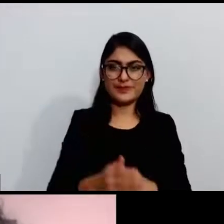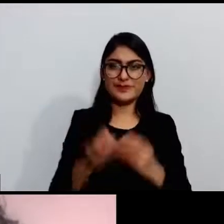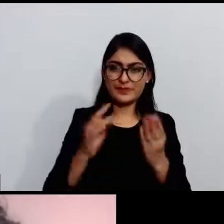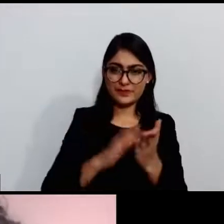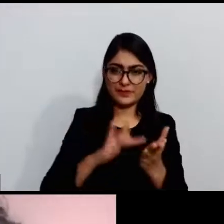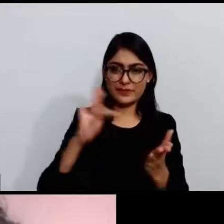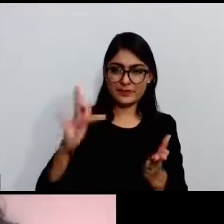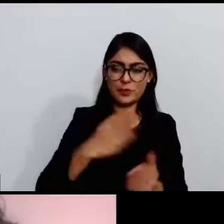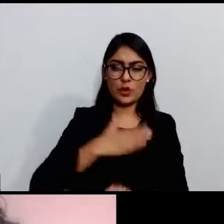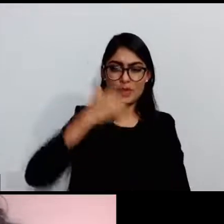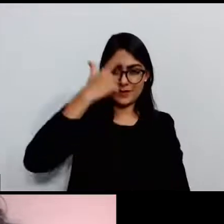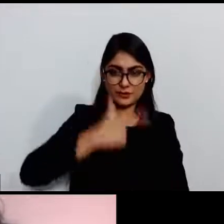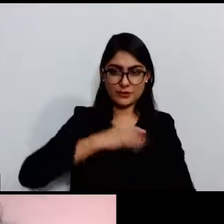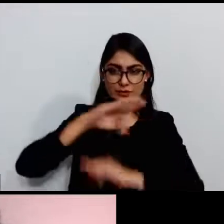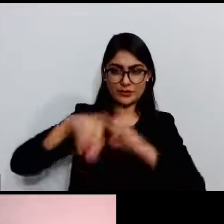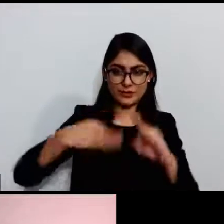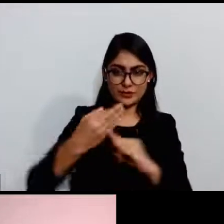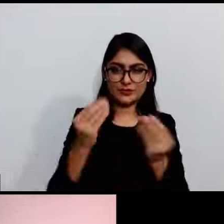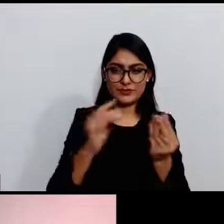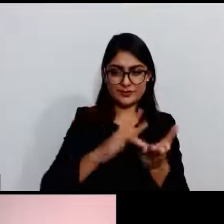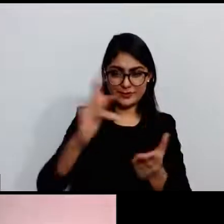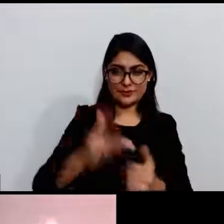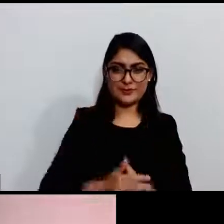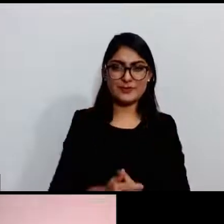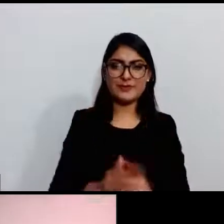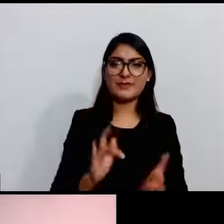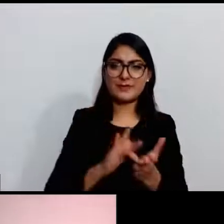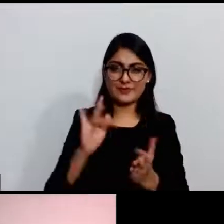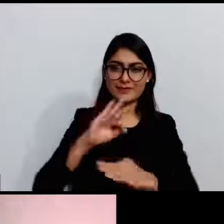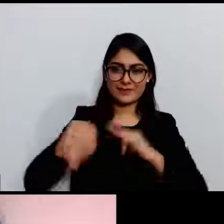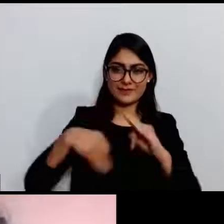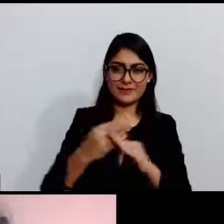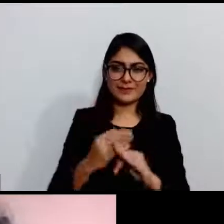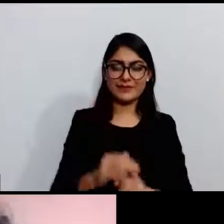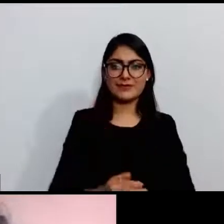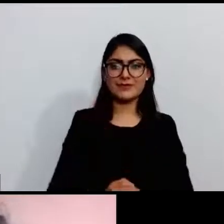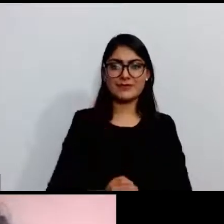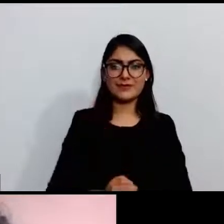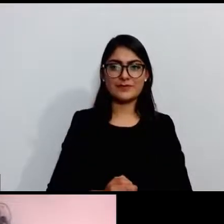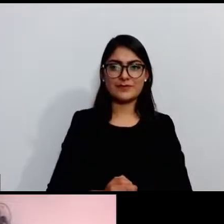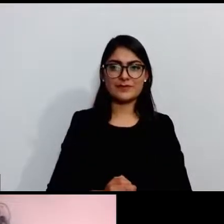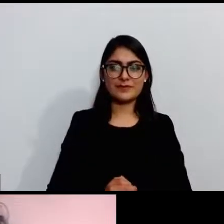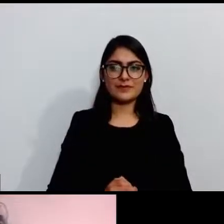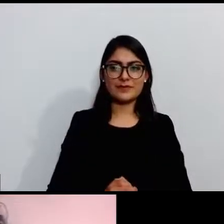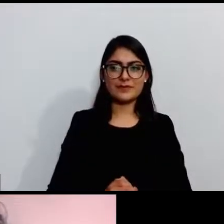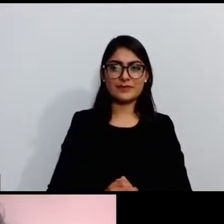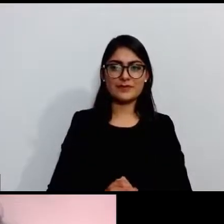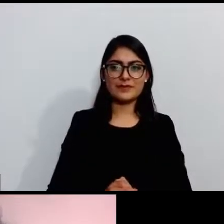noches. Muchas gracias. Gracias, Lourdes. Gracias, Arturo. Gracias. Gracias, doctor.